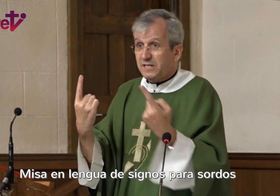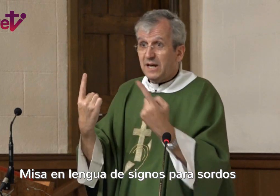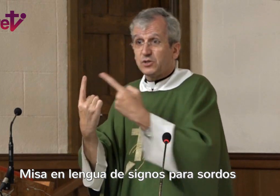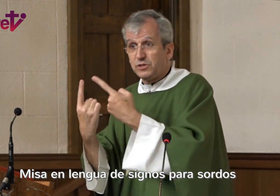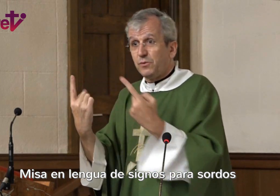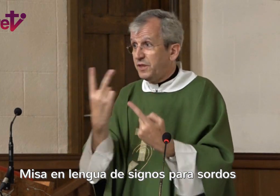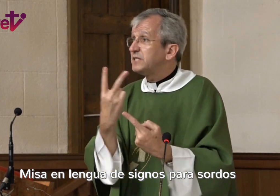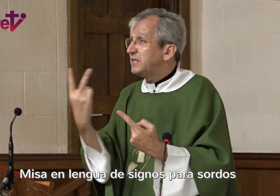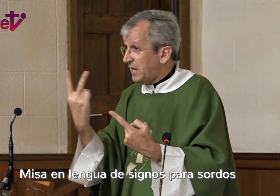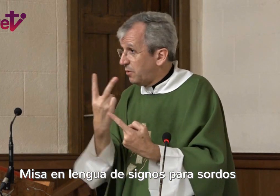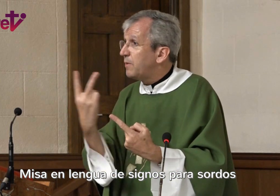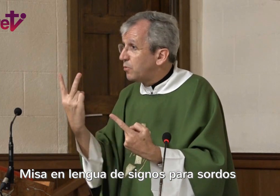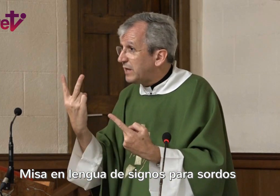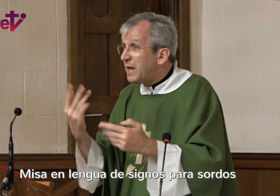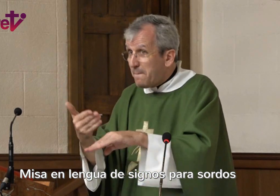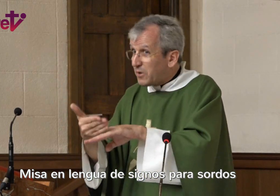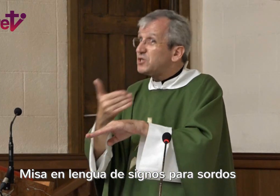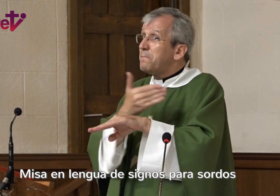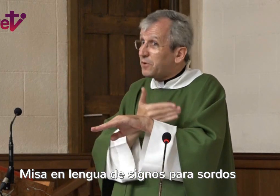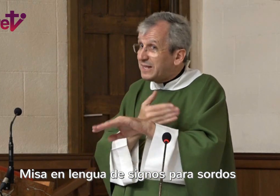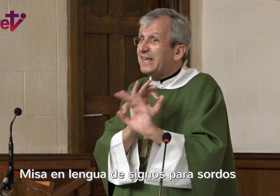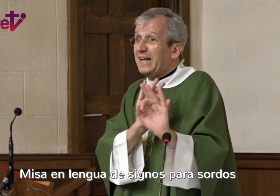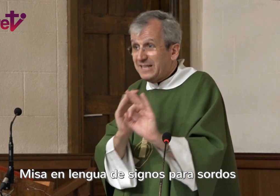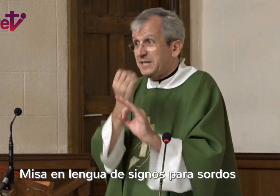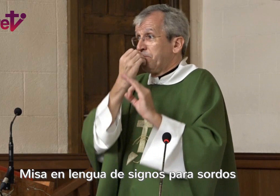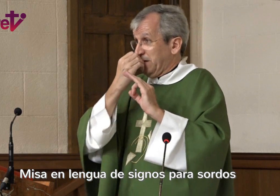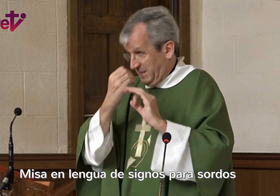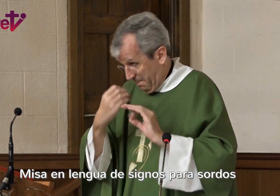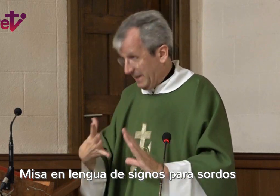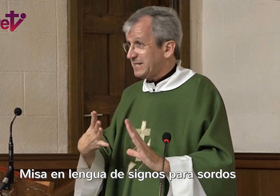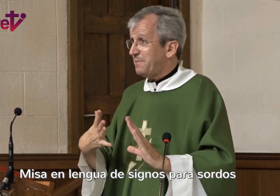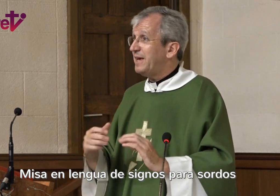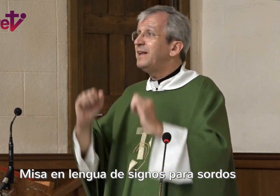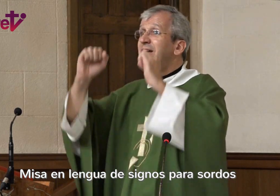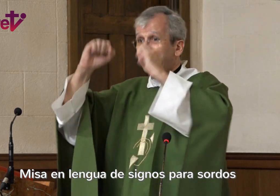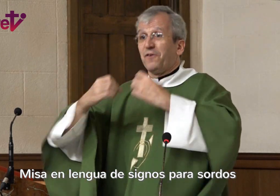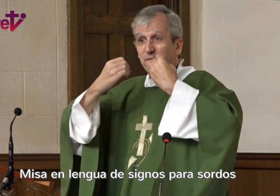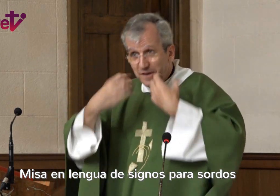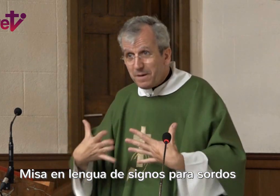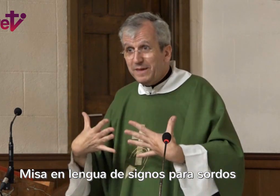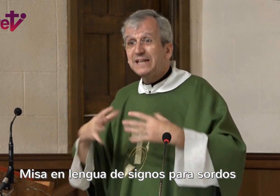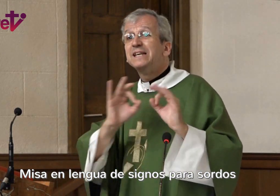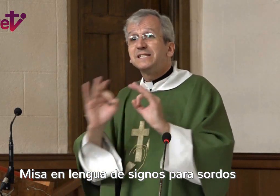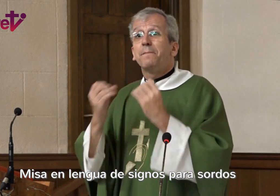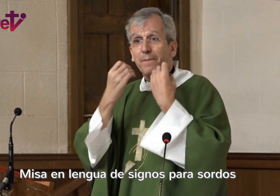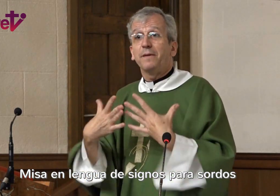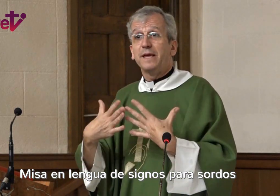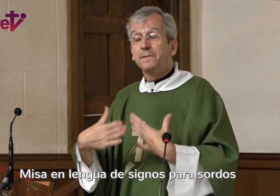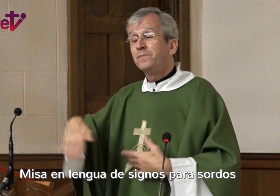veces las consecuencias de esa doble voluntad por eso es importante que antes se piense bien se confirme bien y se prepare bien